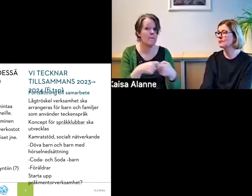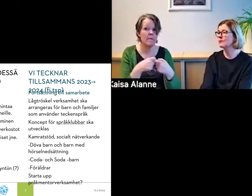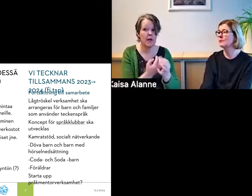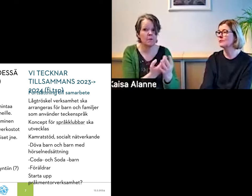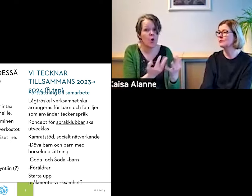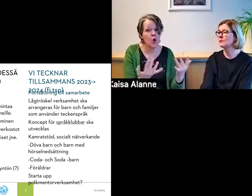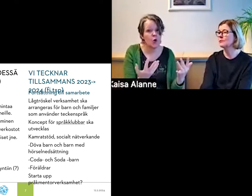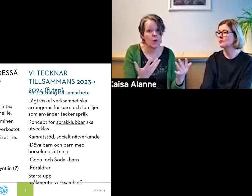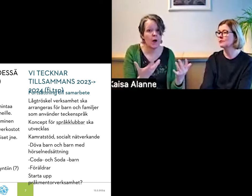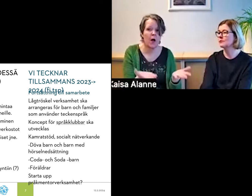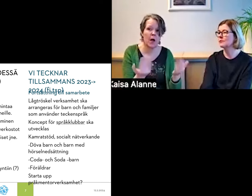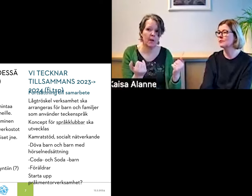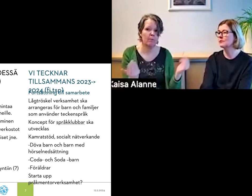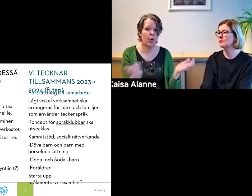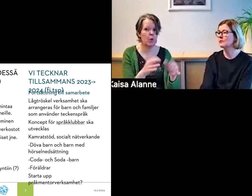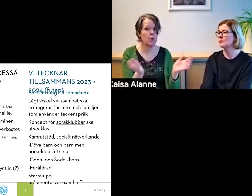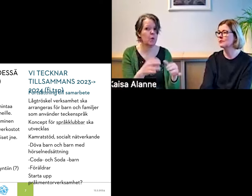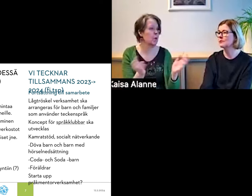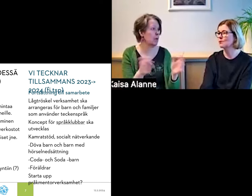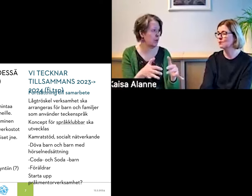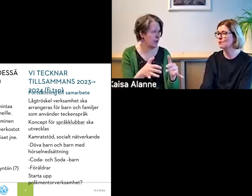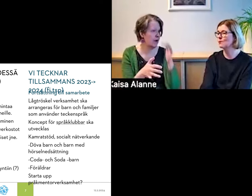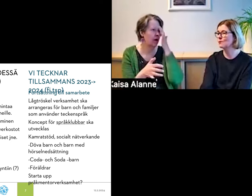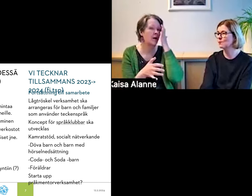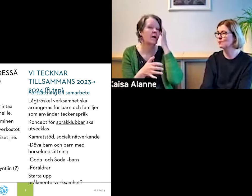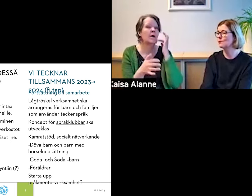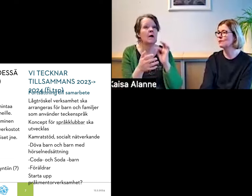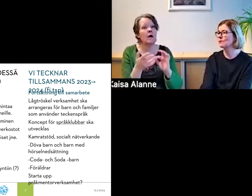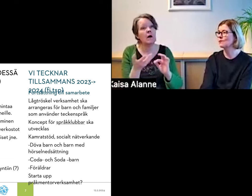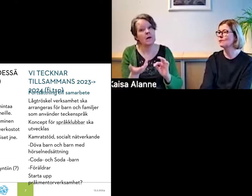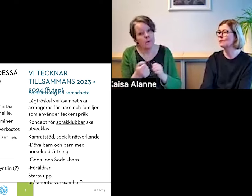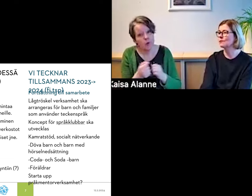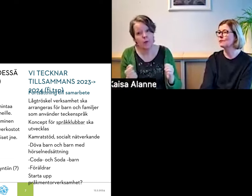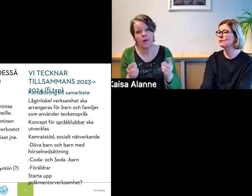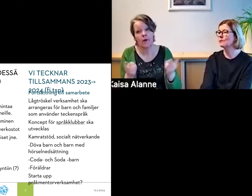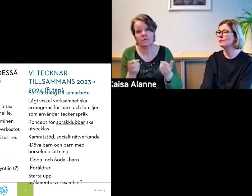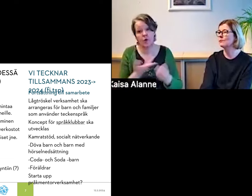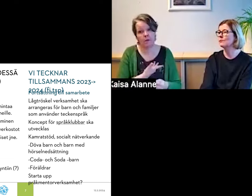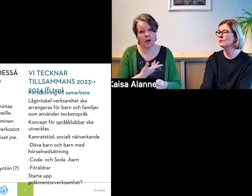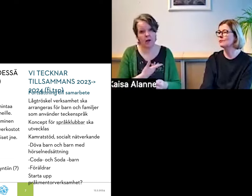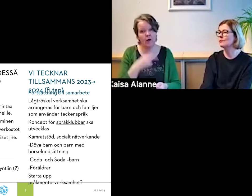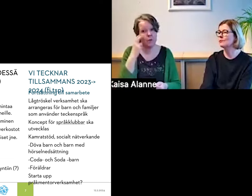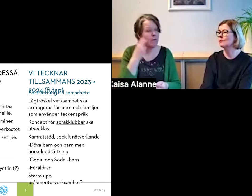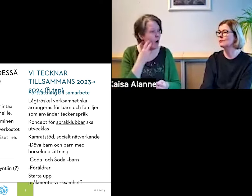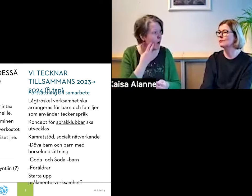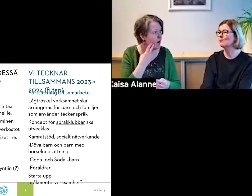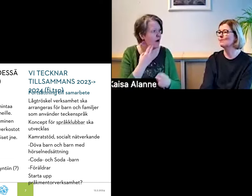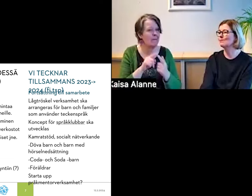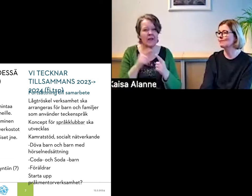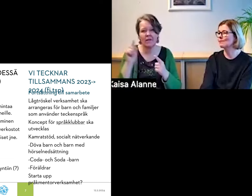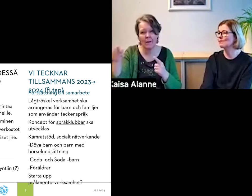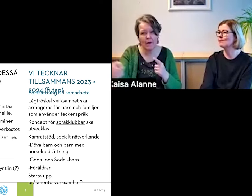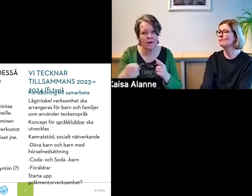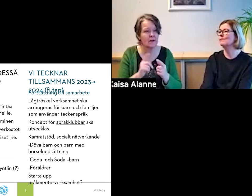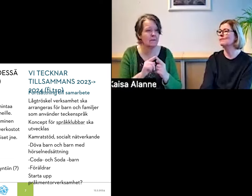me Suomessa ei riitä yksi malli jollekin yhdistyksen järjestämälle kerhotoiminnalle, koska kaupungissa voi olla paljon perheitä